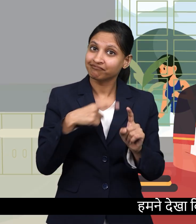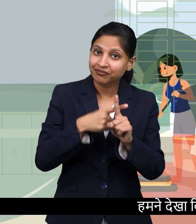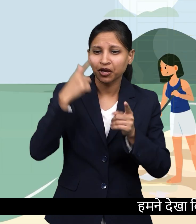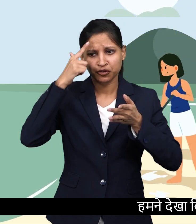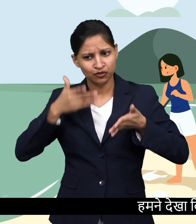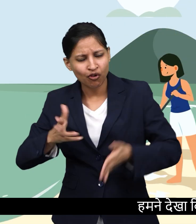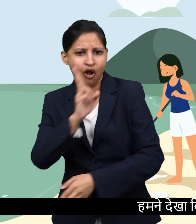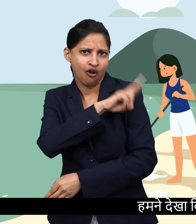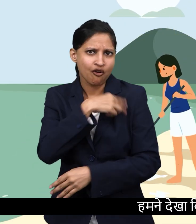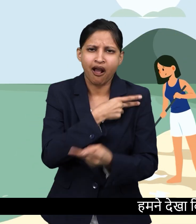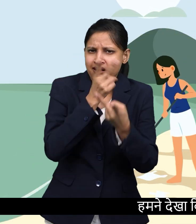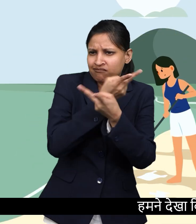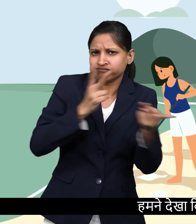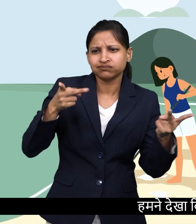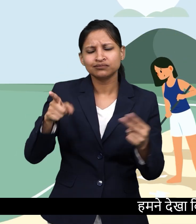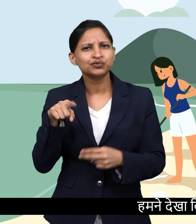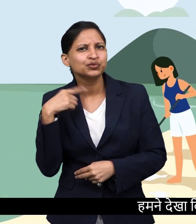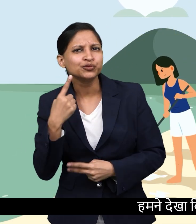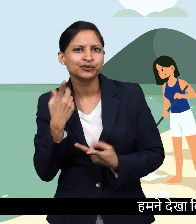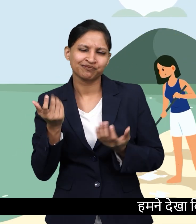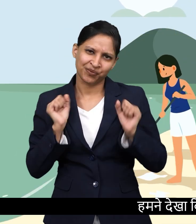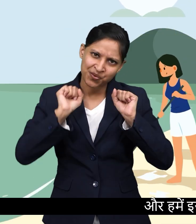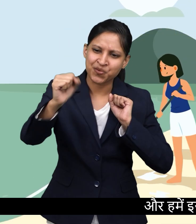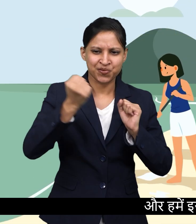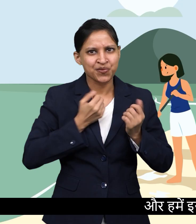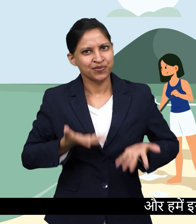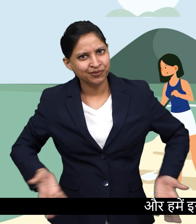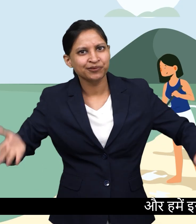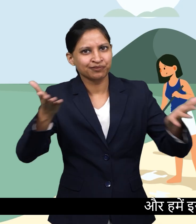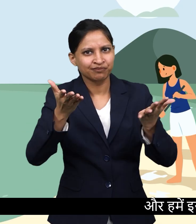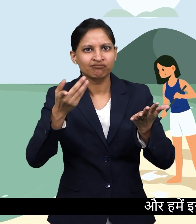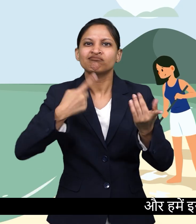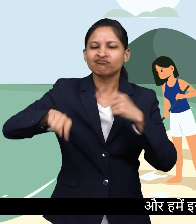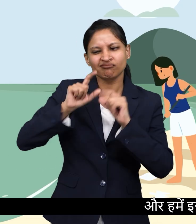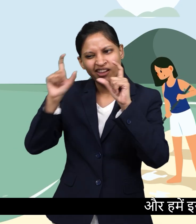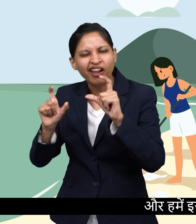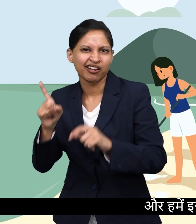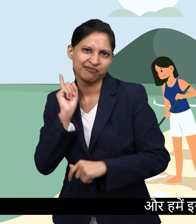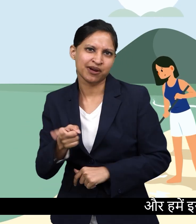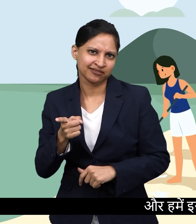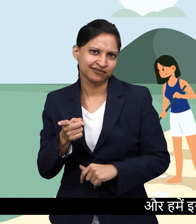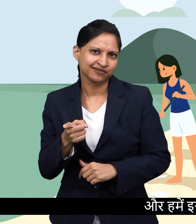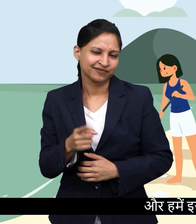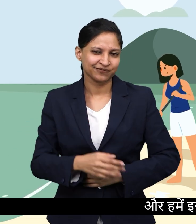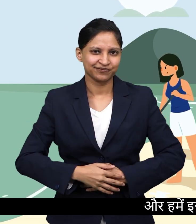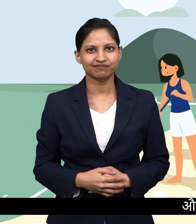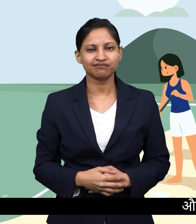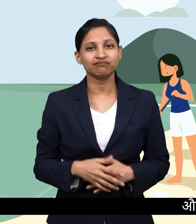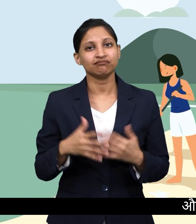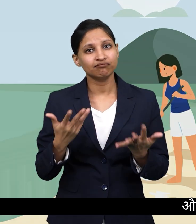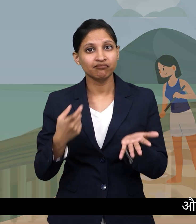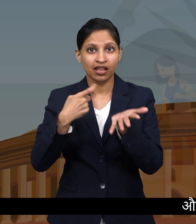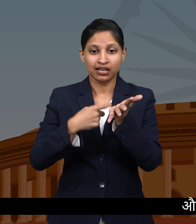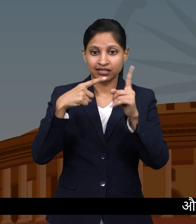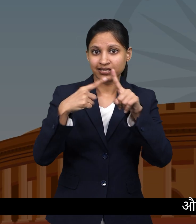हमने देखा कि सार्वजनिक संपत्ति हमारी है और हमें इसकी देखभाल करनी चाहिए। और